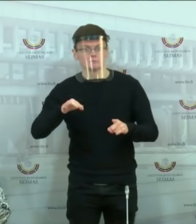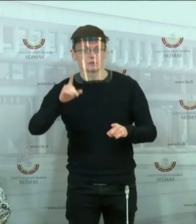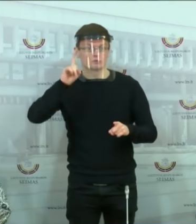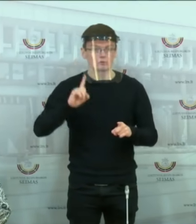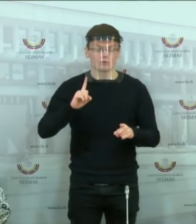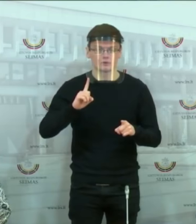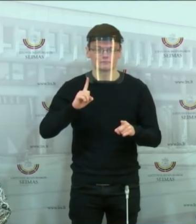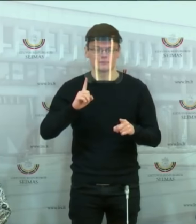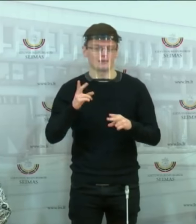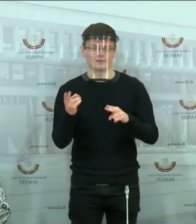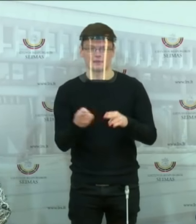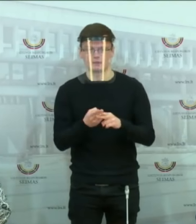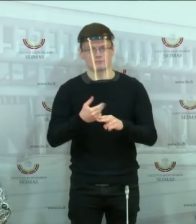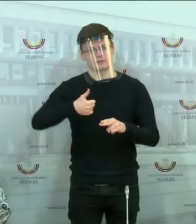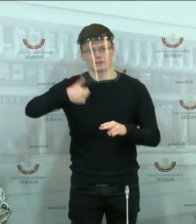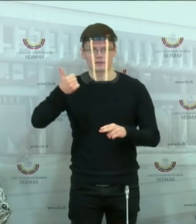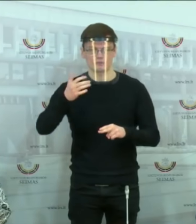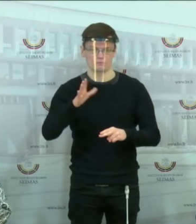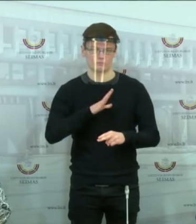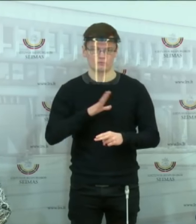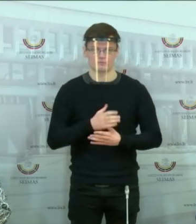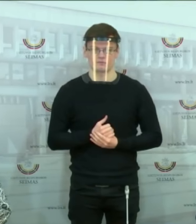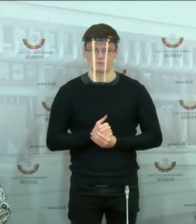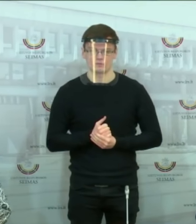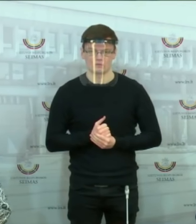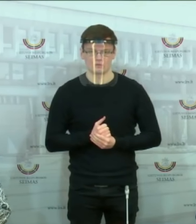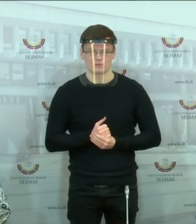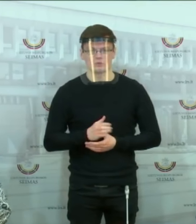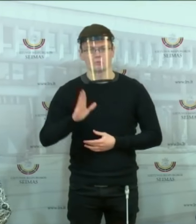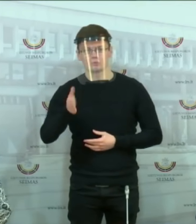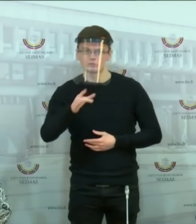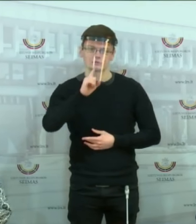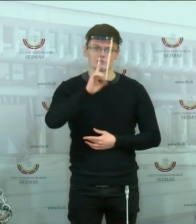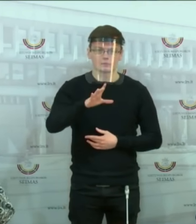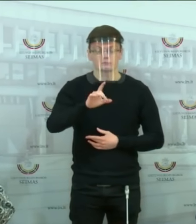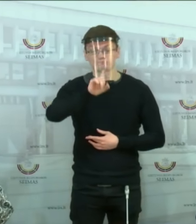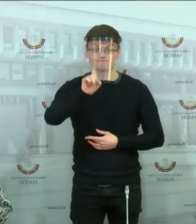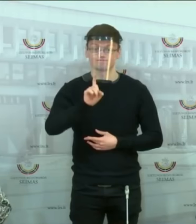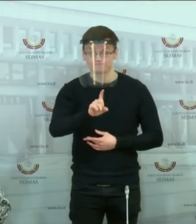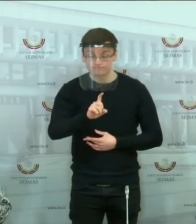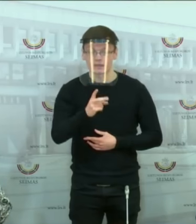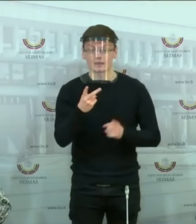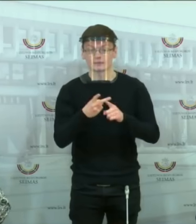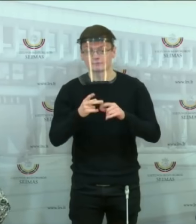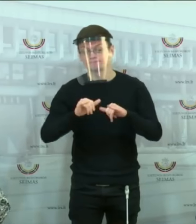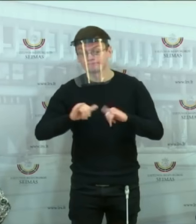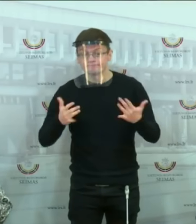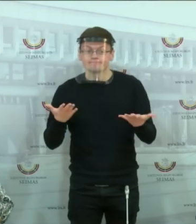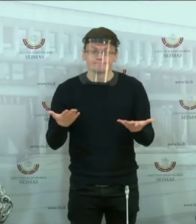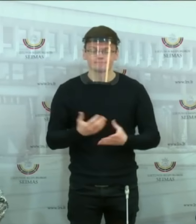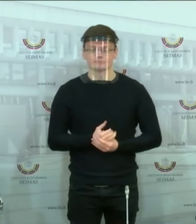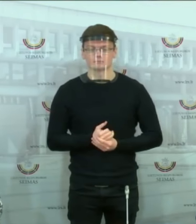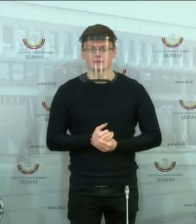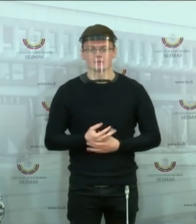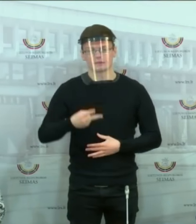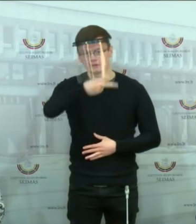dabar pasakyt, kokia jinai bus ar nebus, vėlgi yra labai didelės spėlionės, bet nepaisant to Lietuva ruošiasi ir